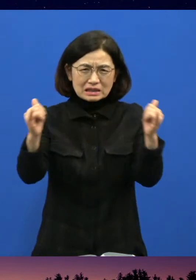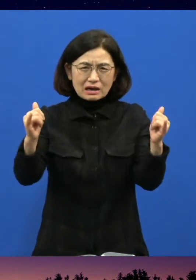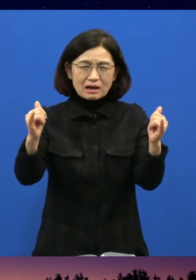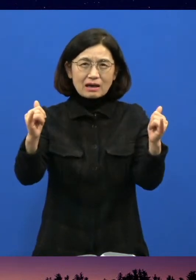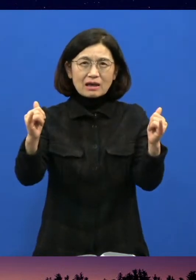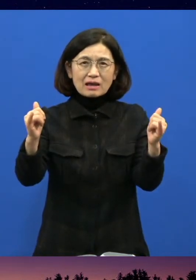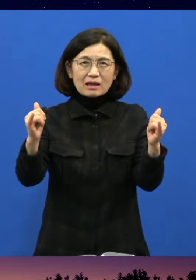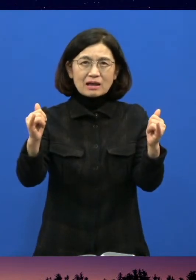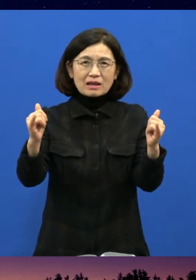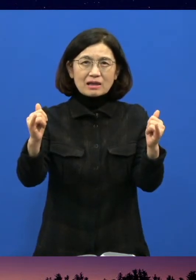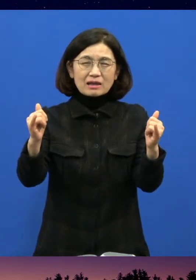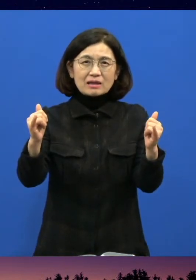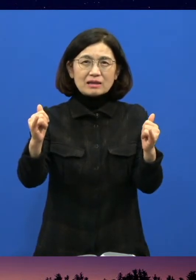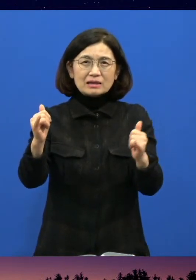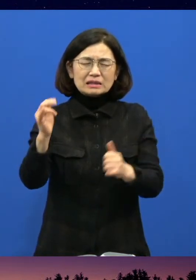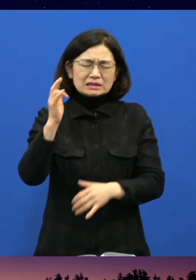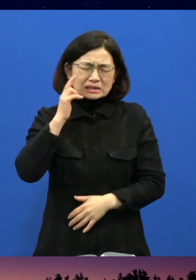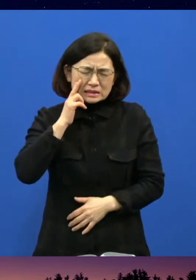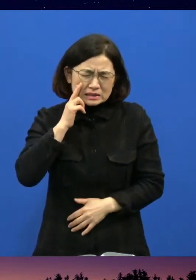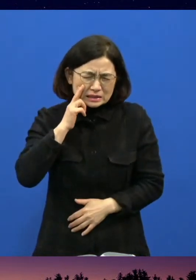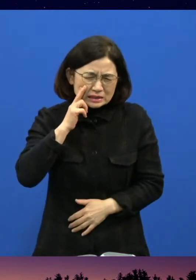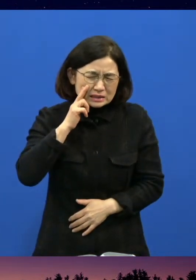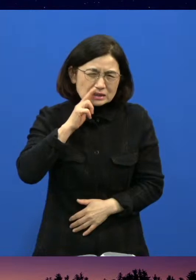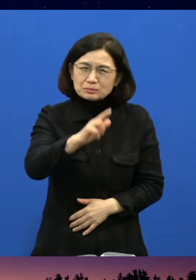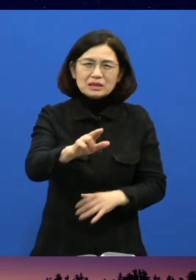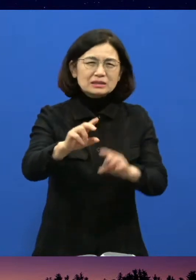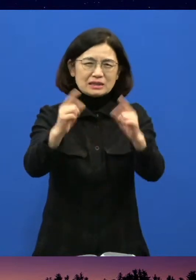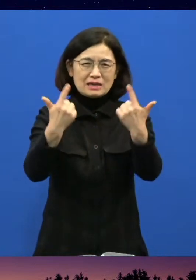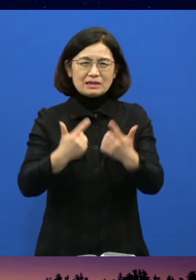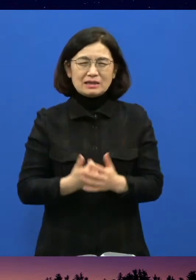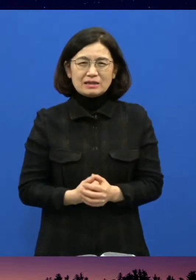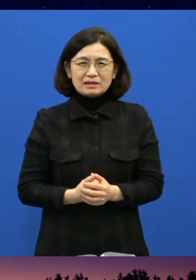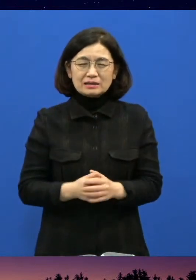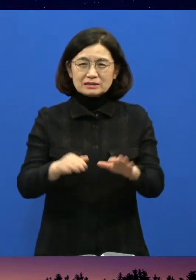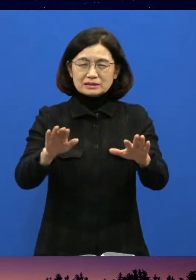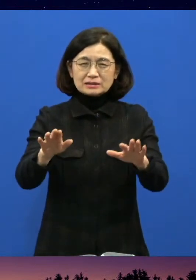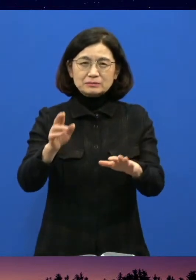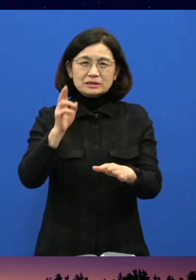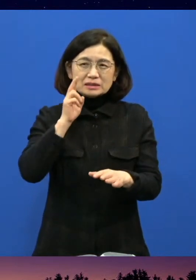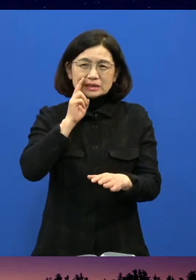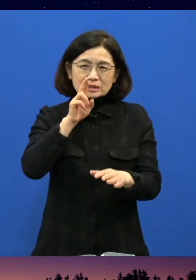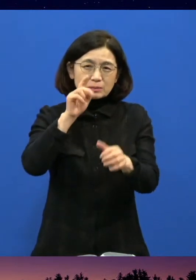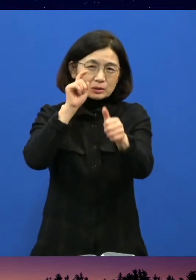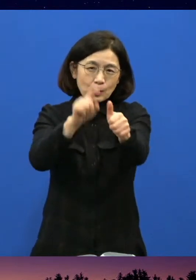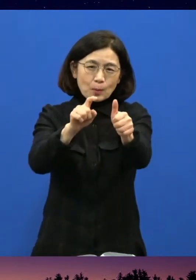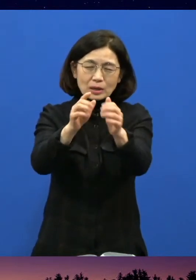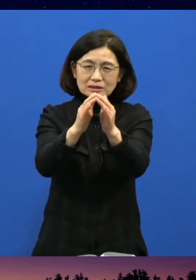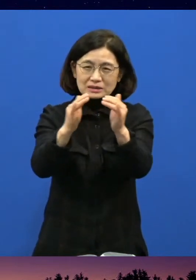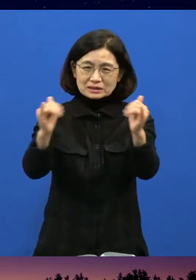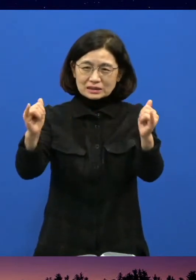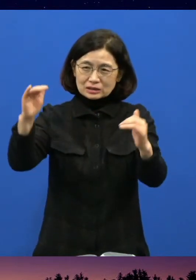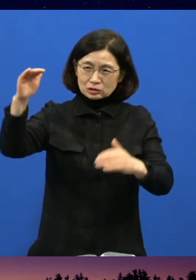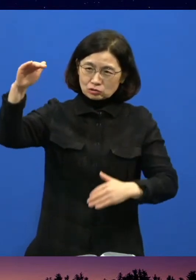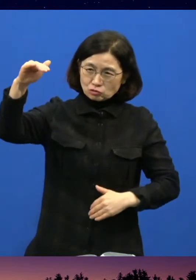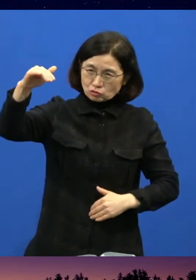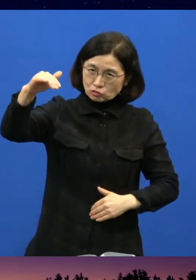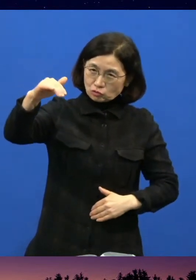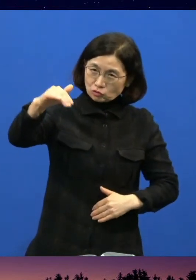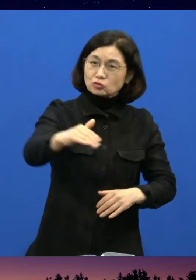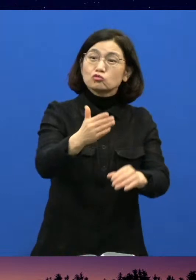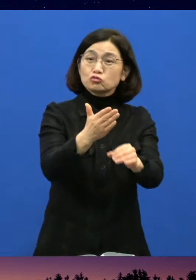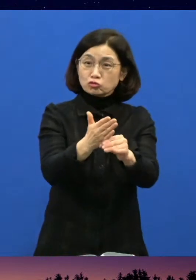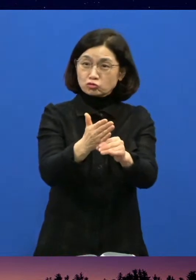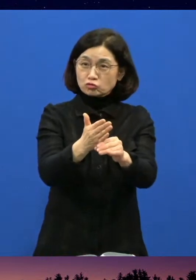중증 환자가 지금 확 떨어졌습니다. 전체적으로 중증 환자가 치솟지 않고 중증 환자들은